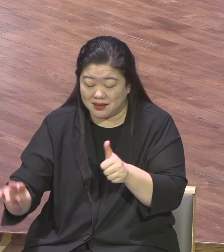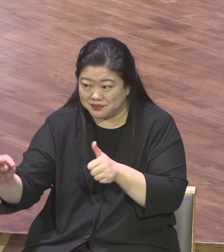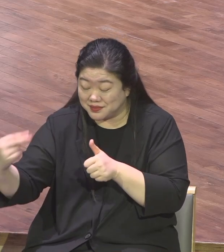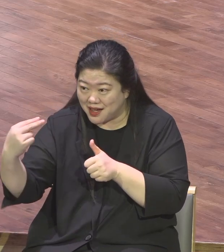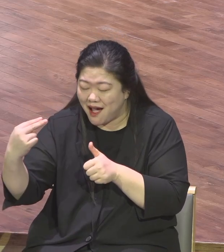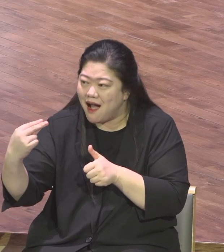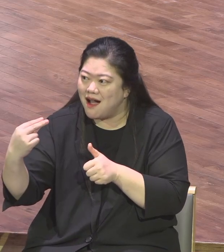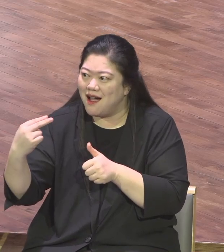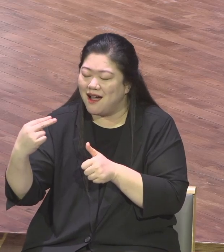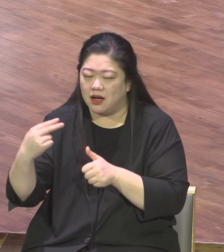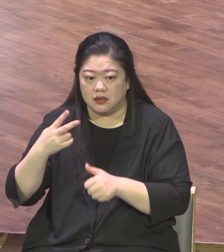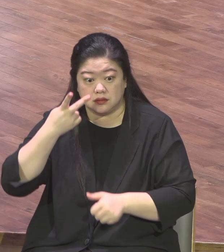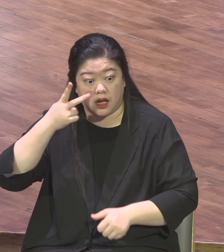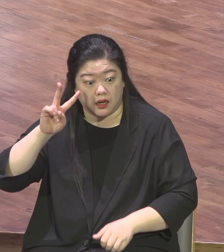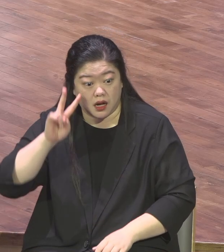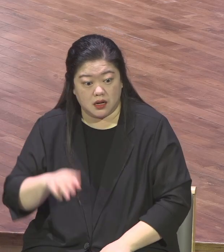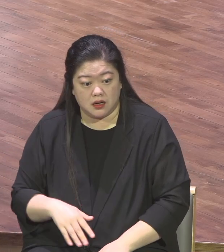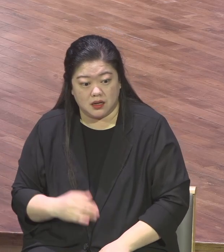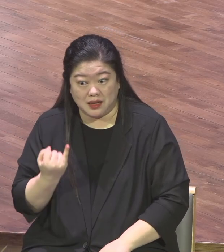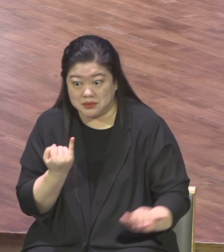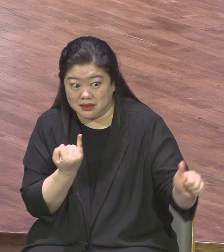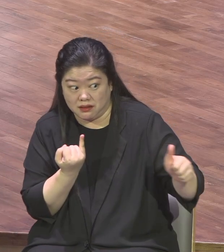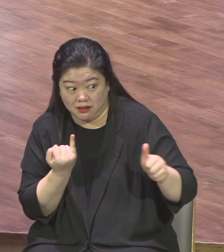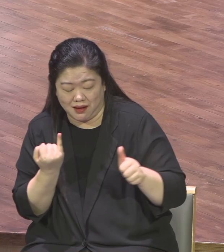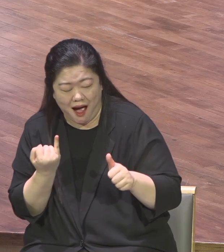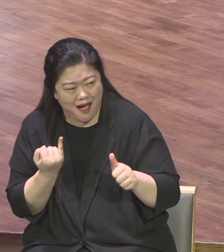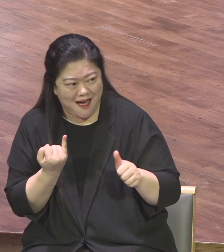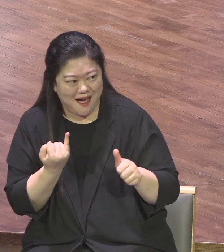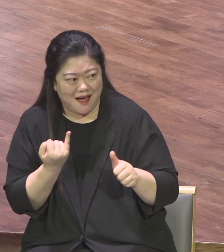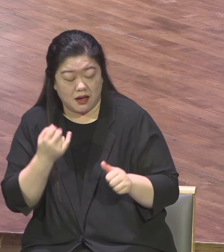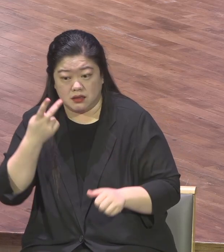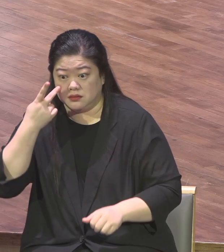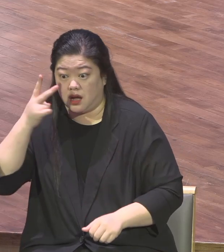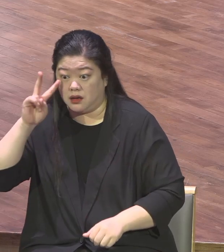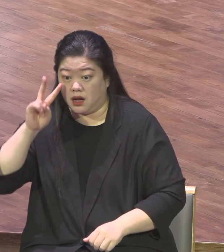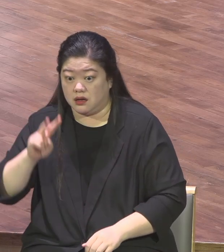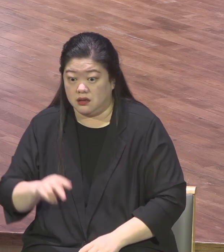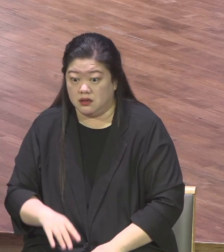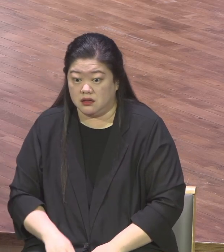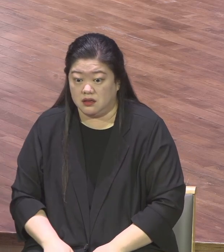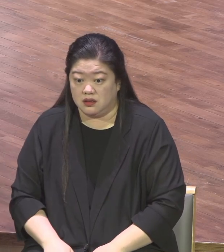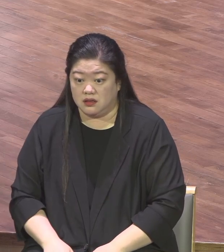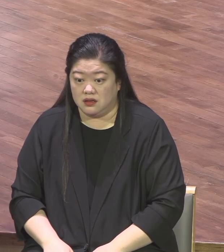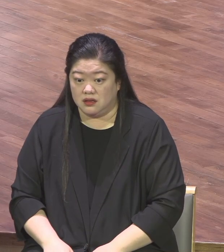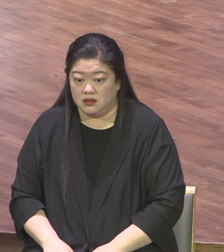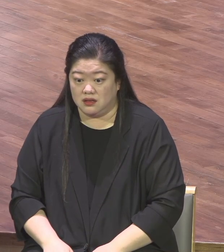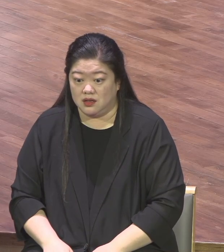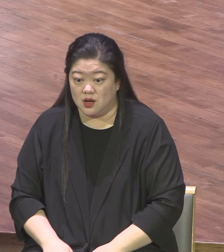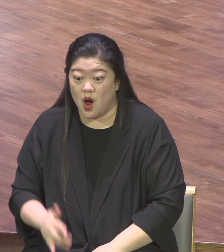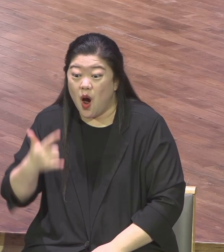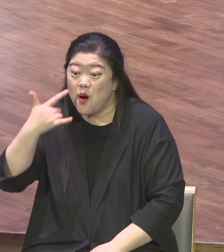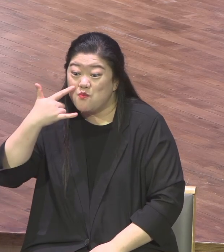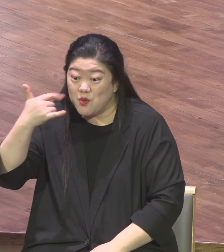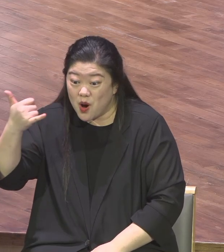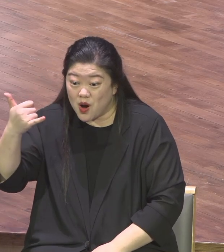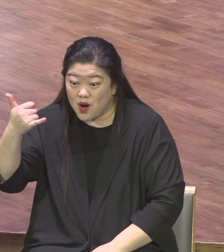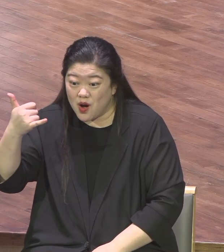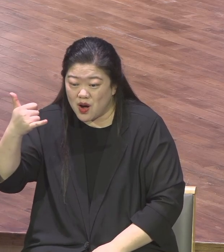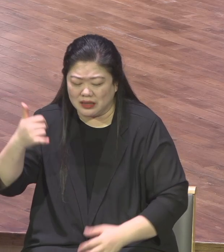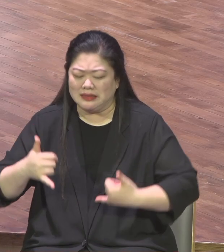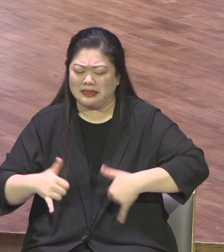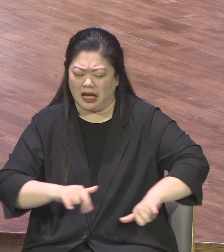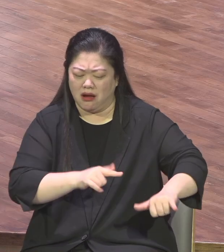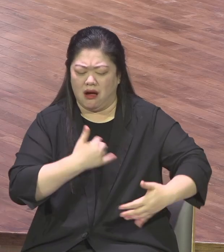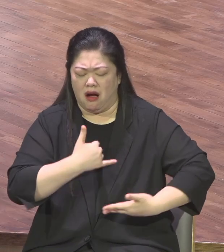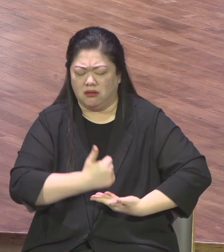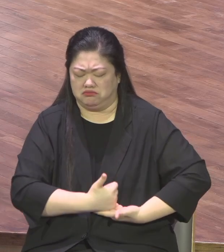생각하고, 여자들은 남자가 같은 방향으로 오면 관심 있는 줄 따라온 줄 안다. 부모들은 자식이 나이 들면 누구나